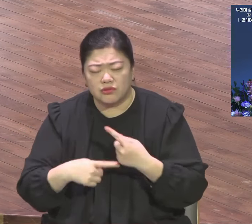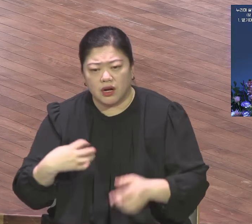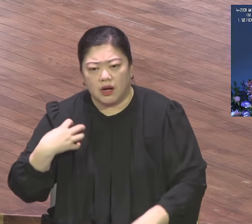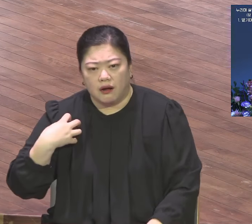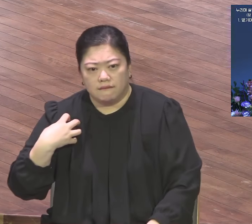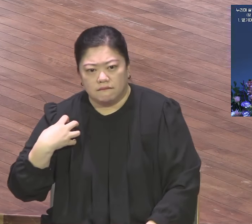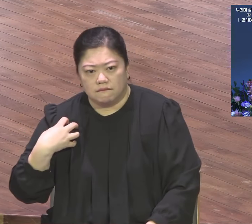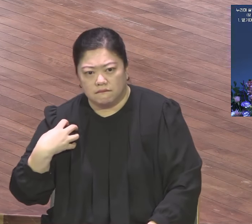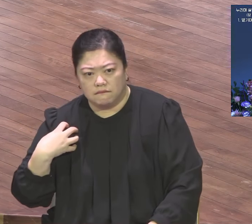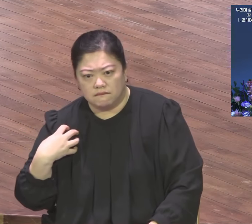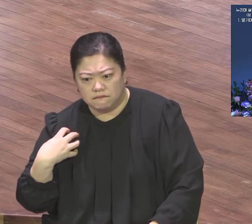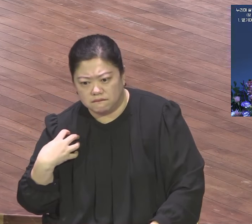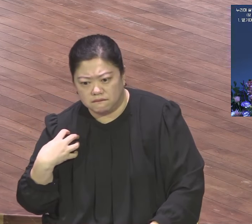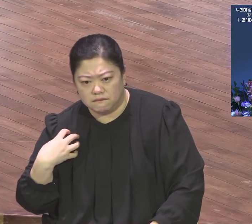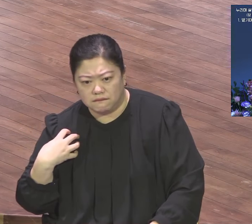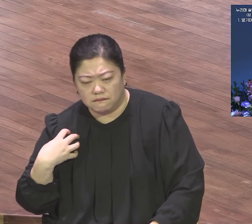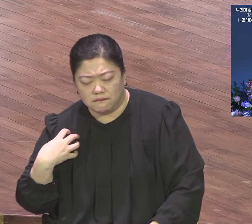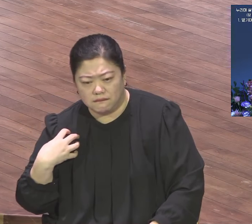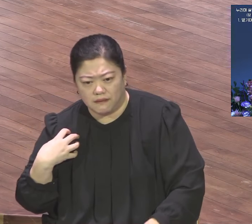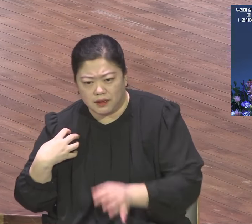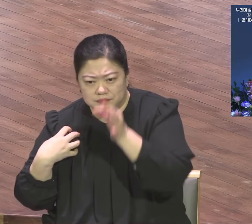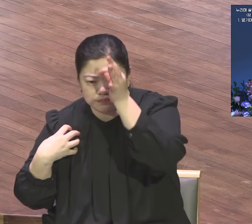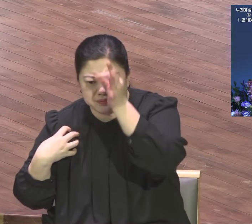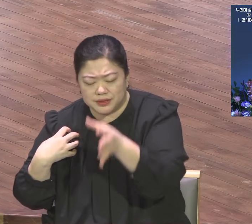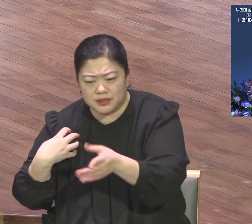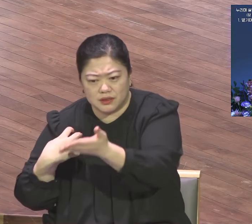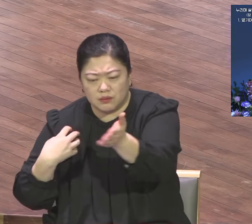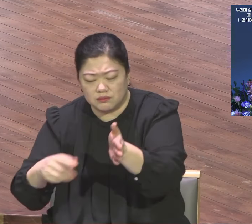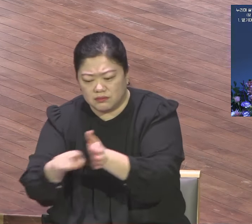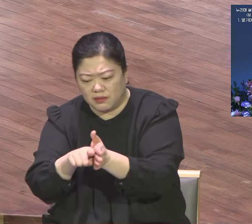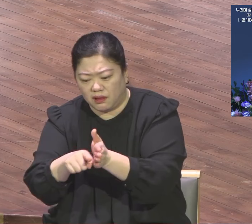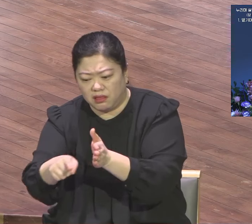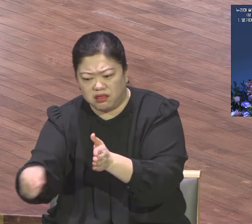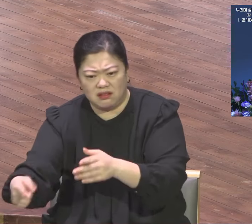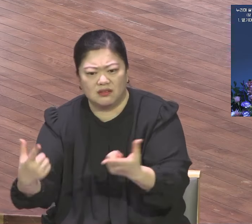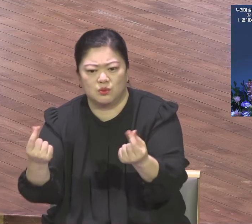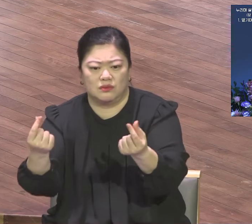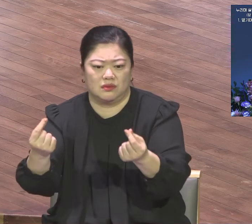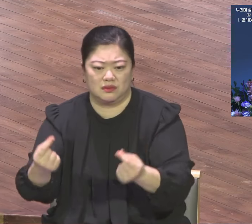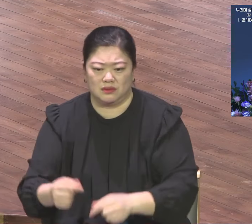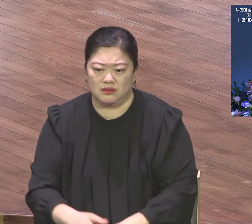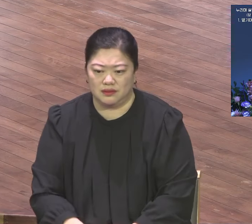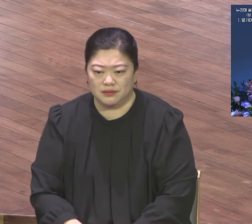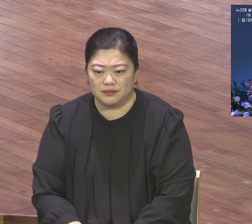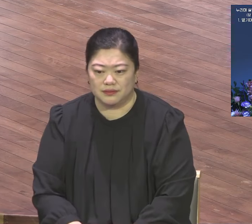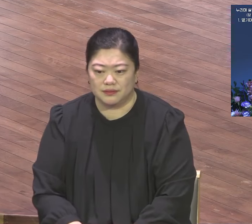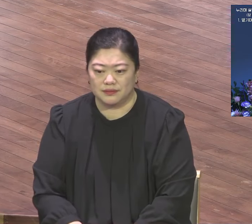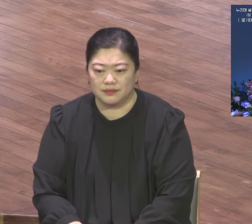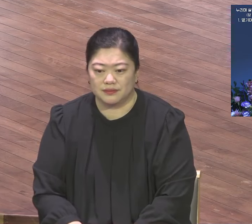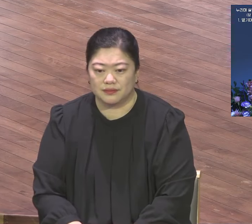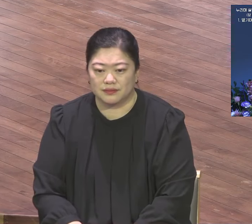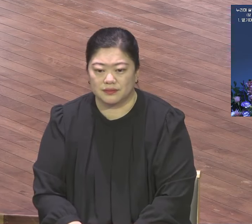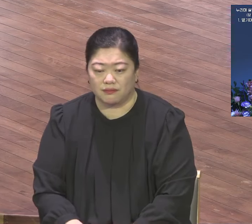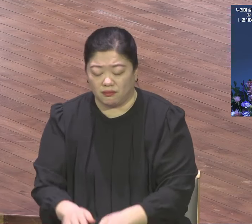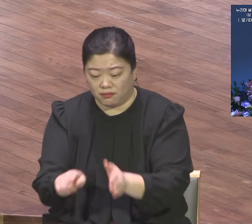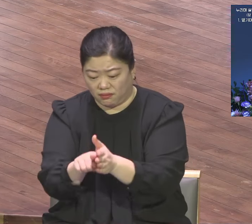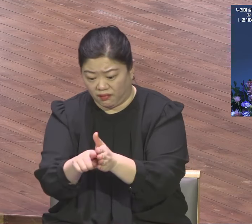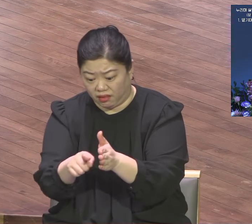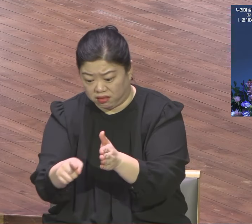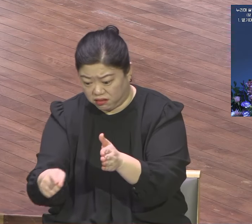그렇게 하면 여러분에게 주실 축복 다 빼앗깁니다. 자, 우리는 모든 것을 어떻게